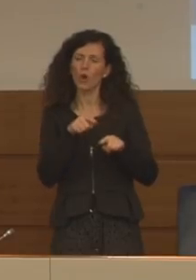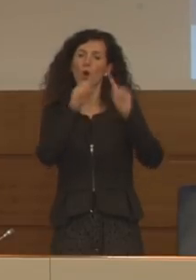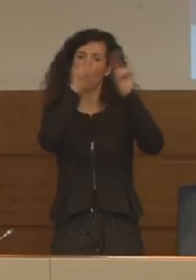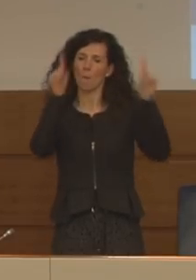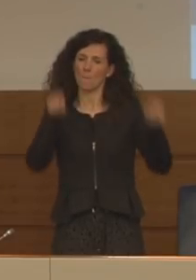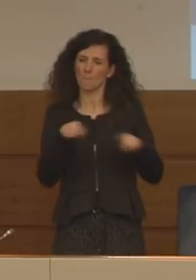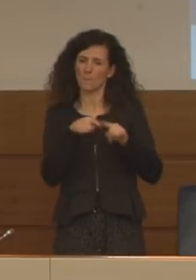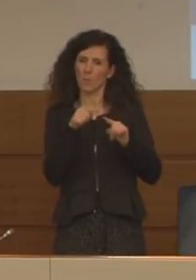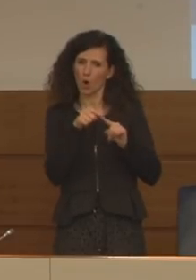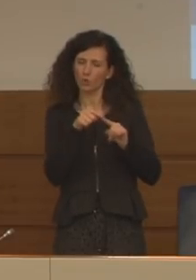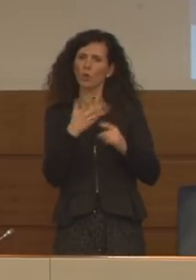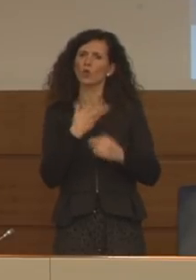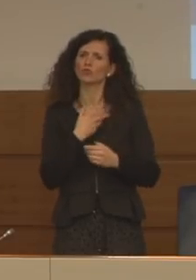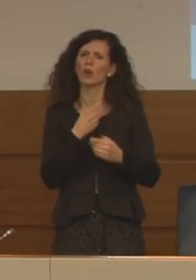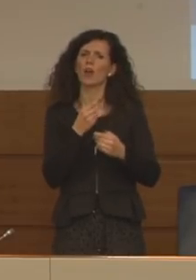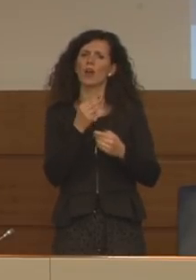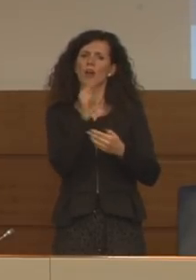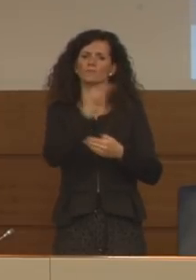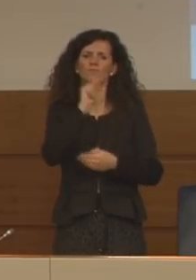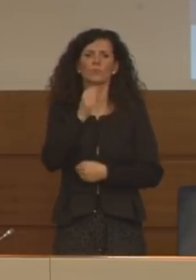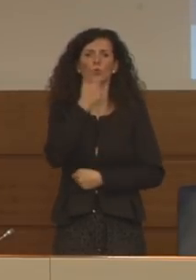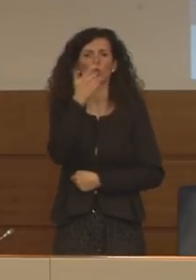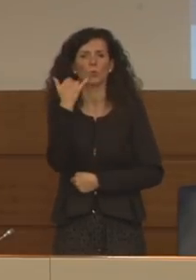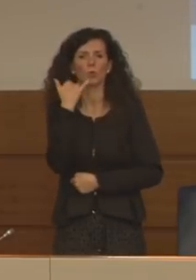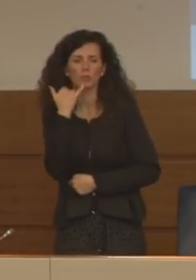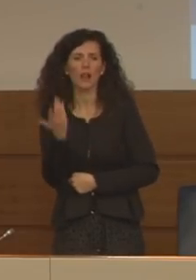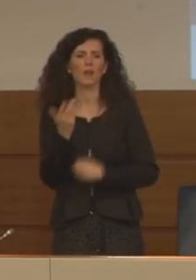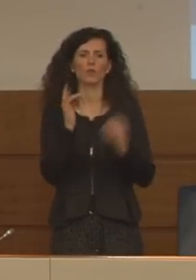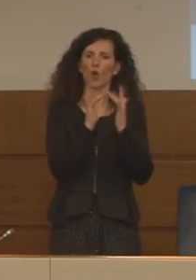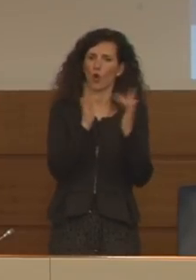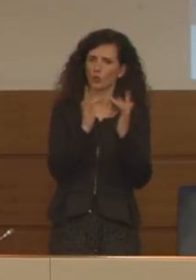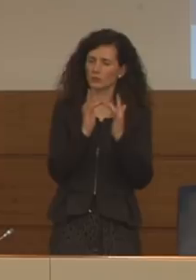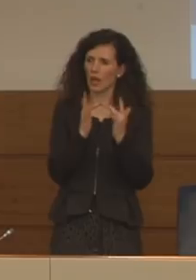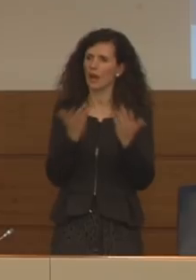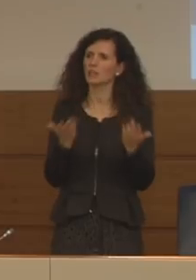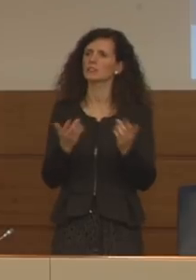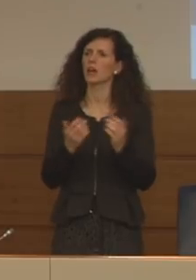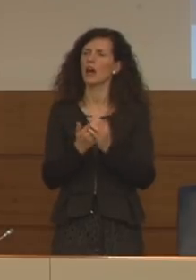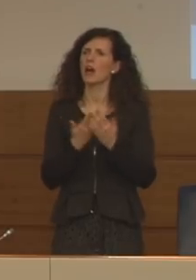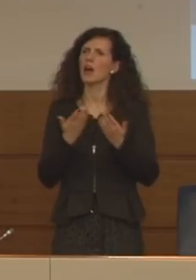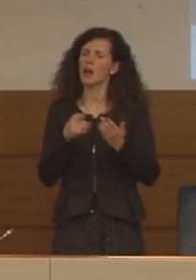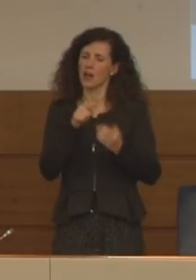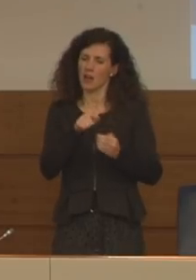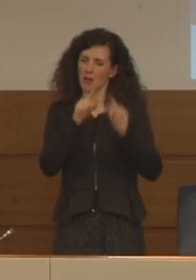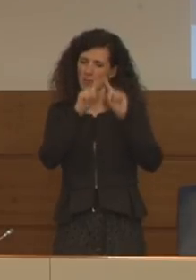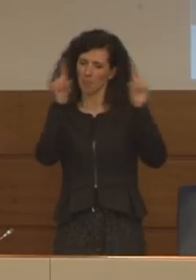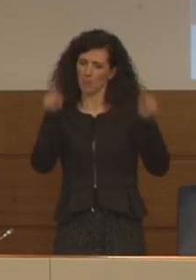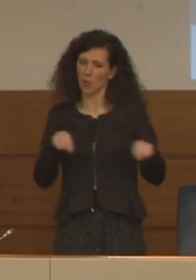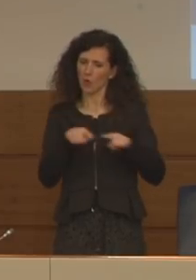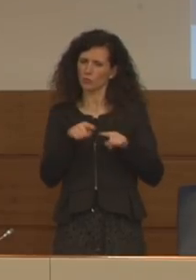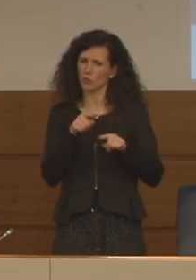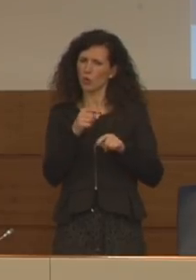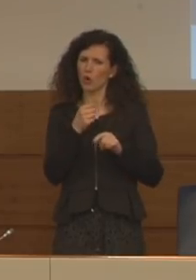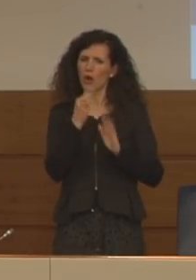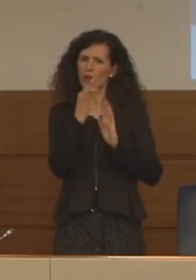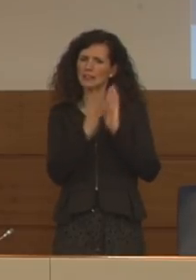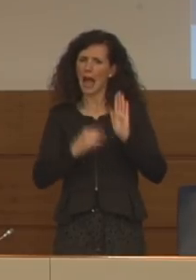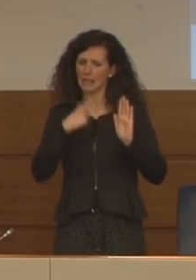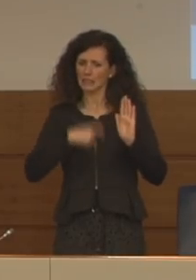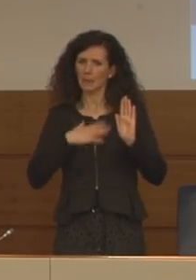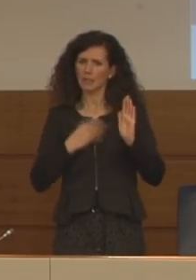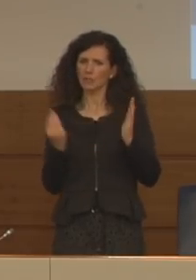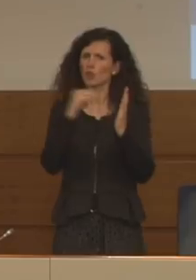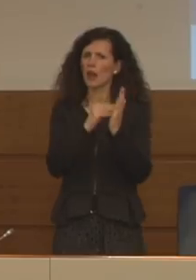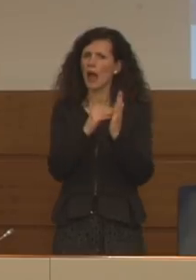di telefono e per contattarci è un modo per tracciarci che cosa significa